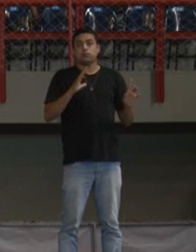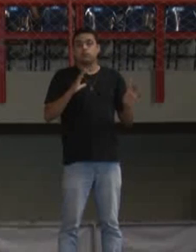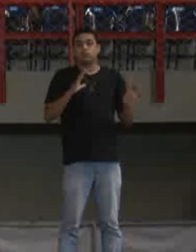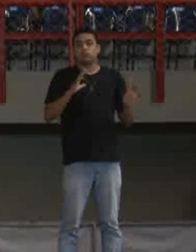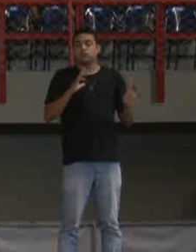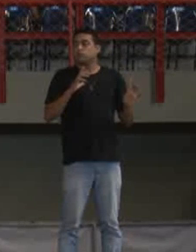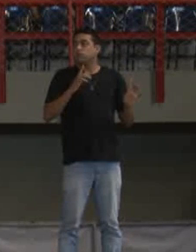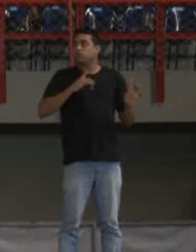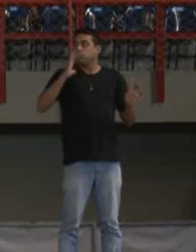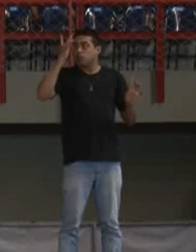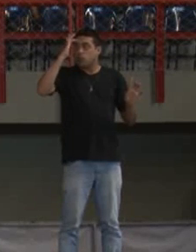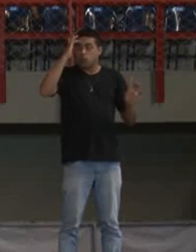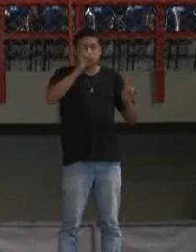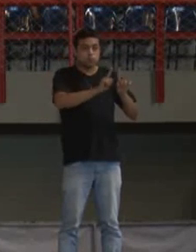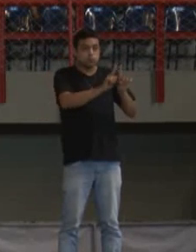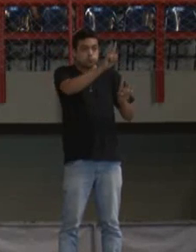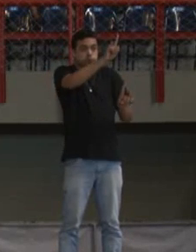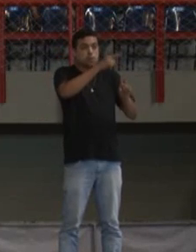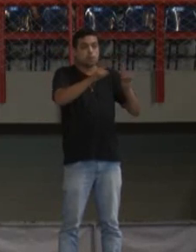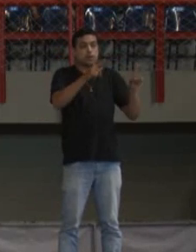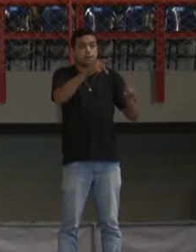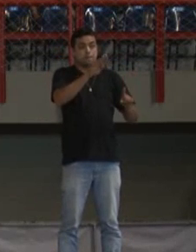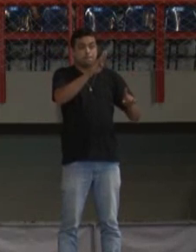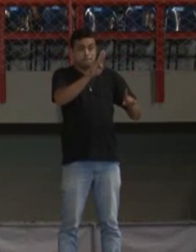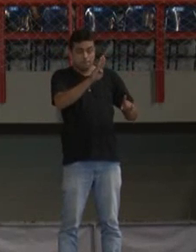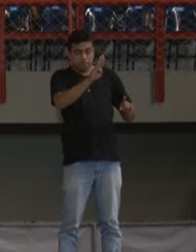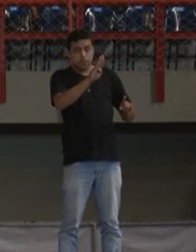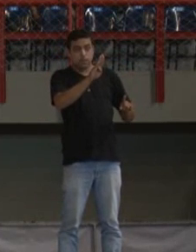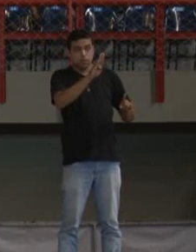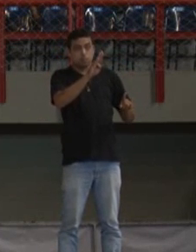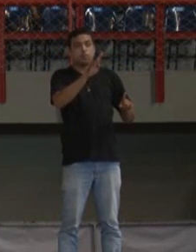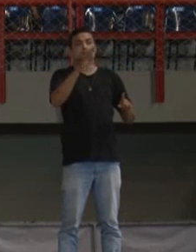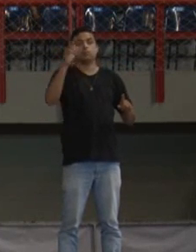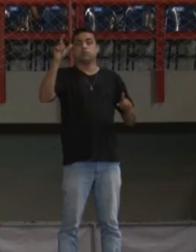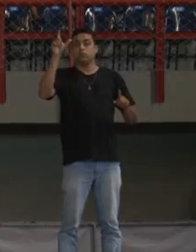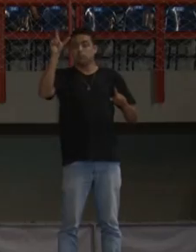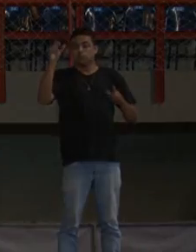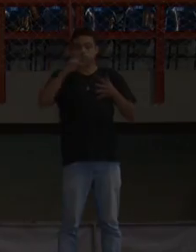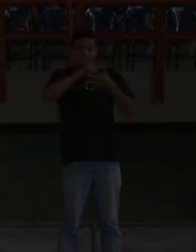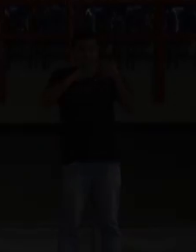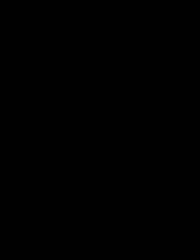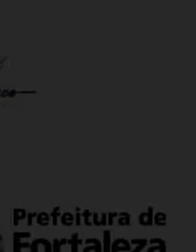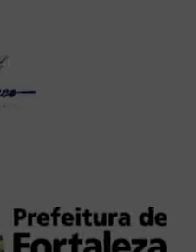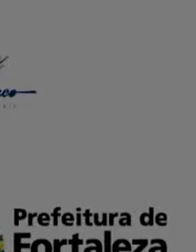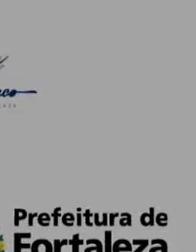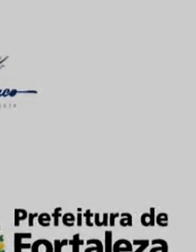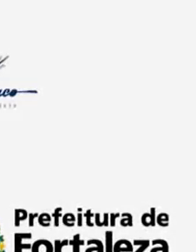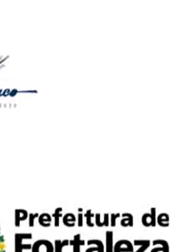elásticos de crescimento, mas o nosso PIB destes é o segundo, certo?